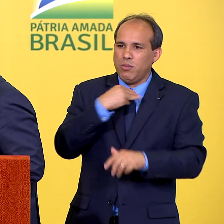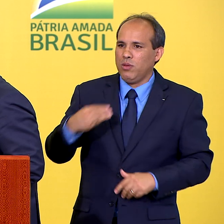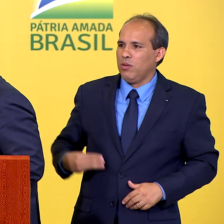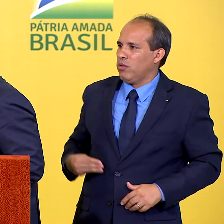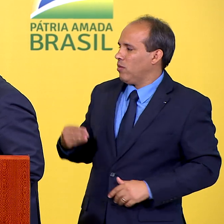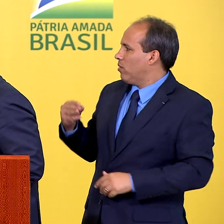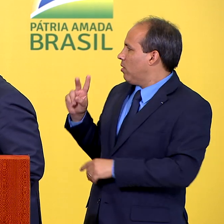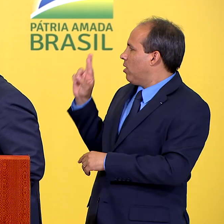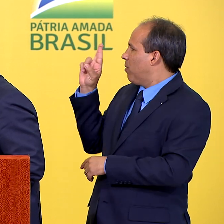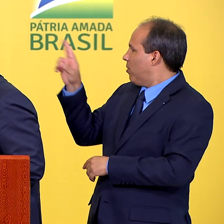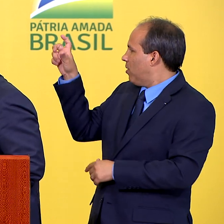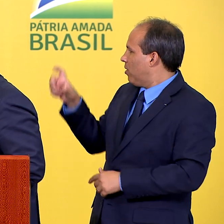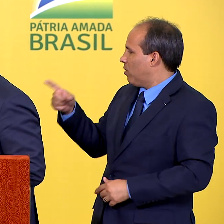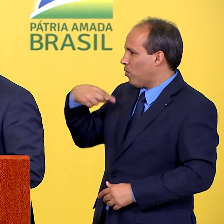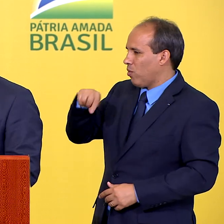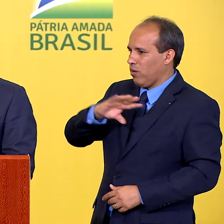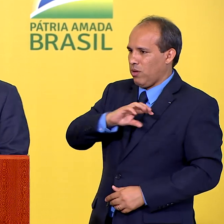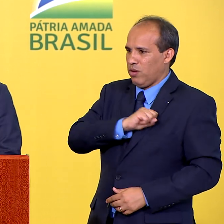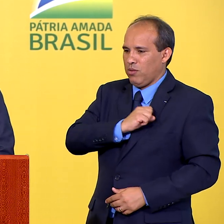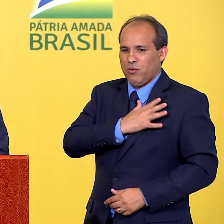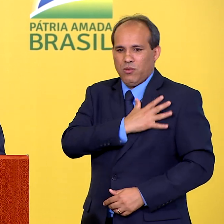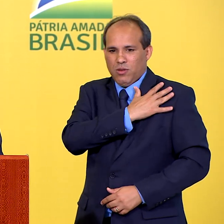do nosso querido general Heleno.